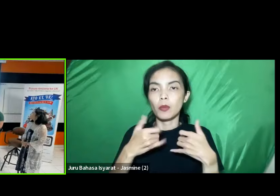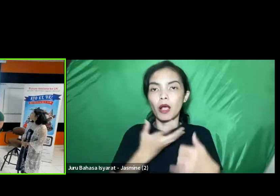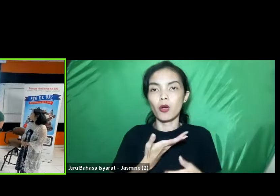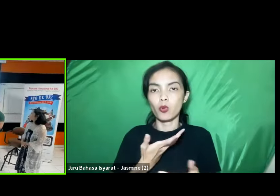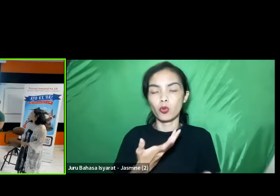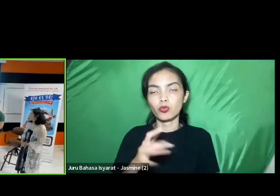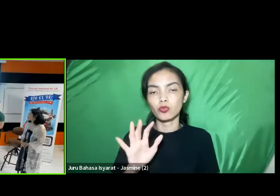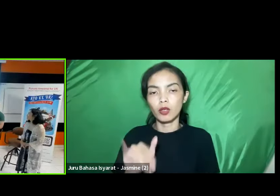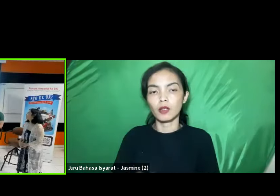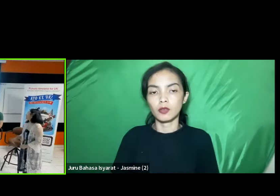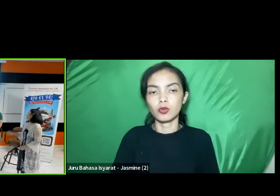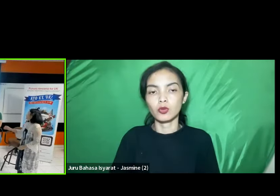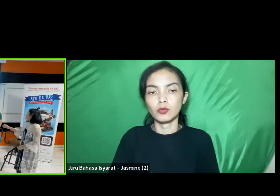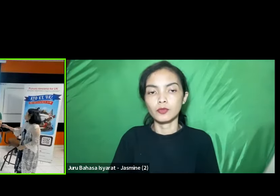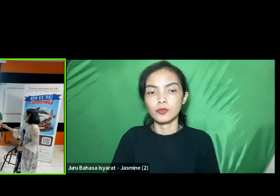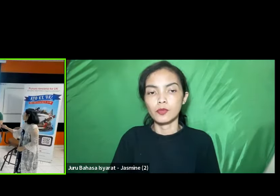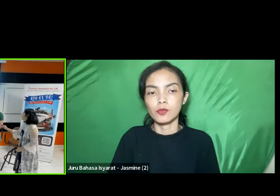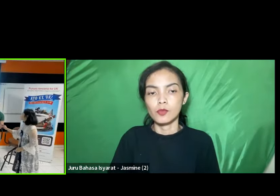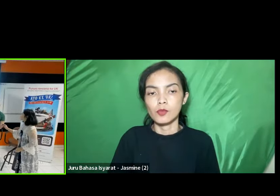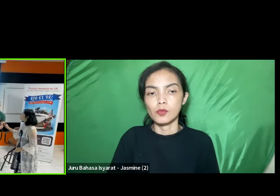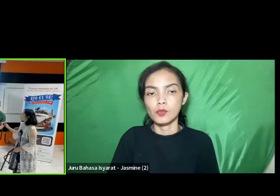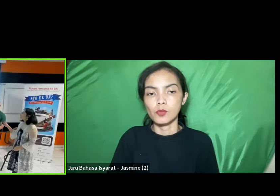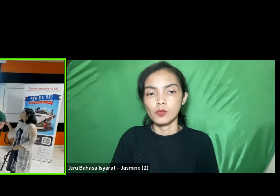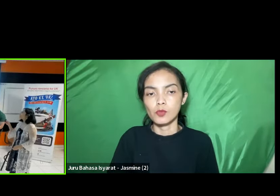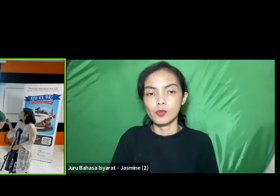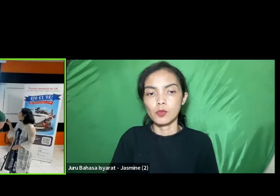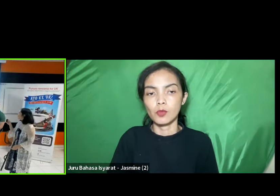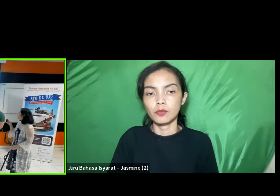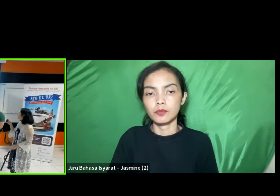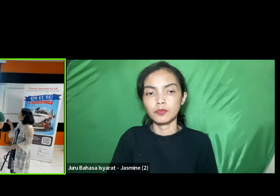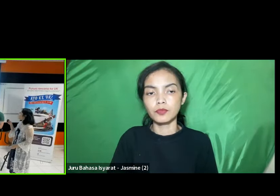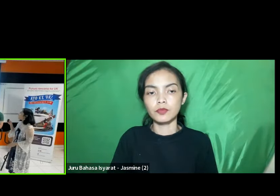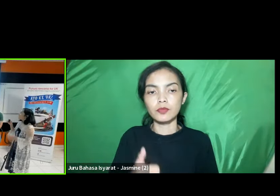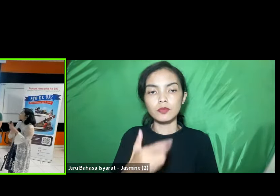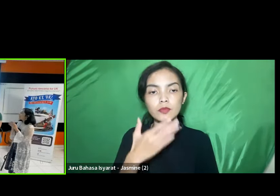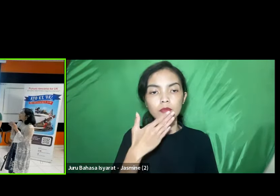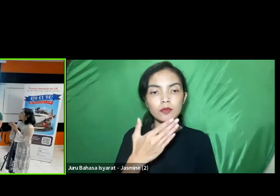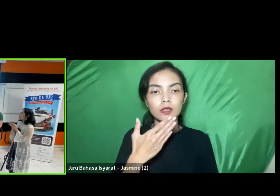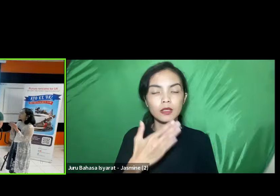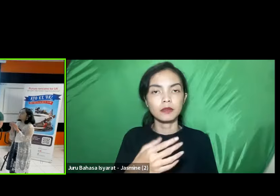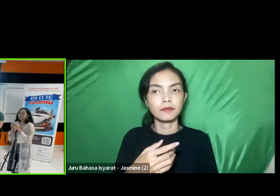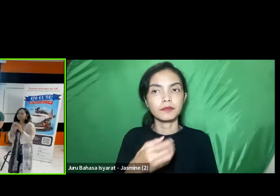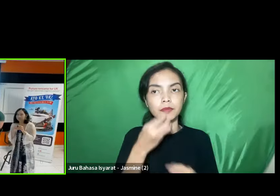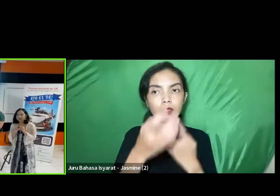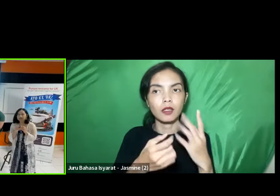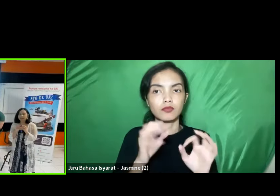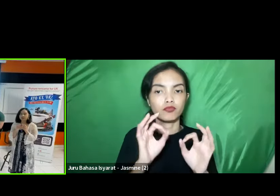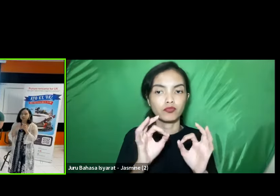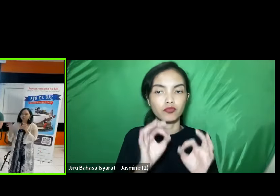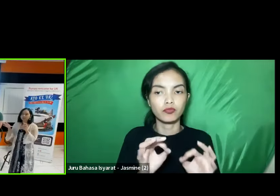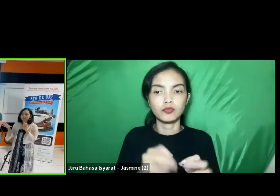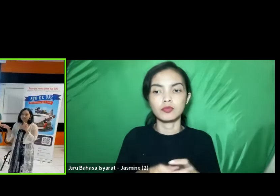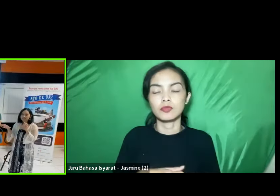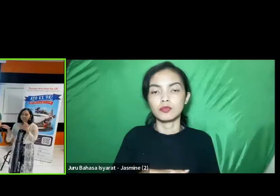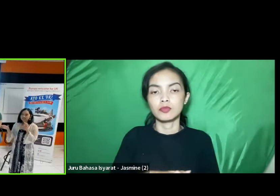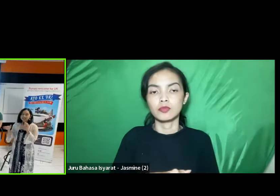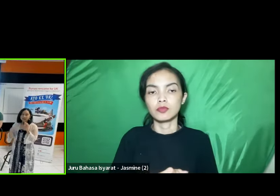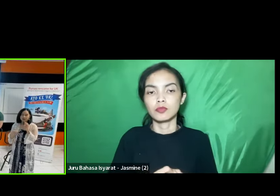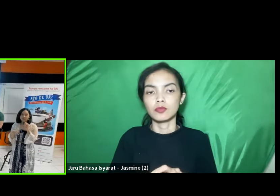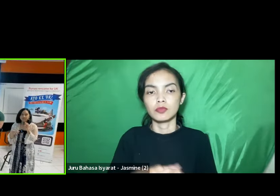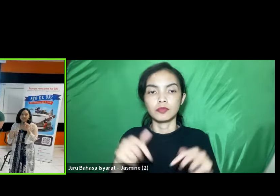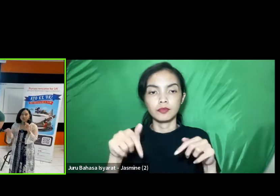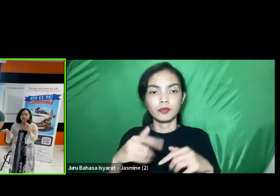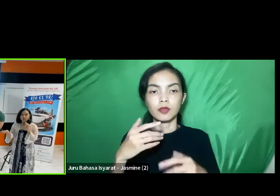gu yes yes oke very good point thank you banget Kak Kevin teman-teman untuk sesi